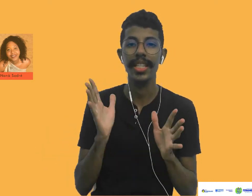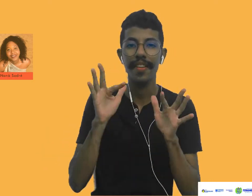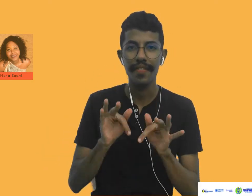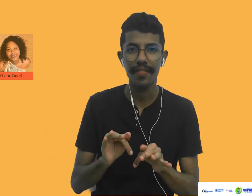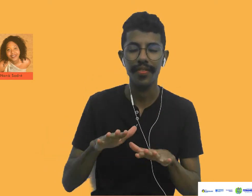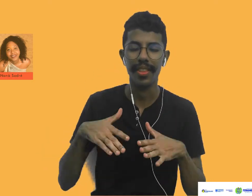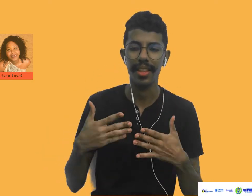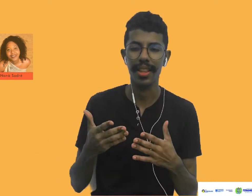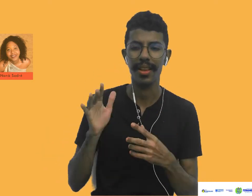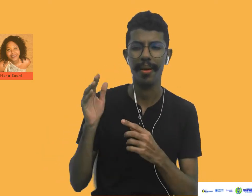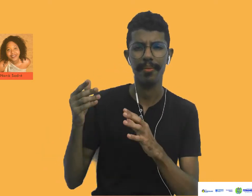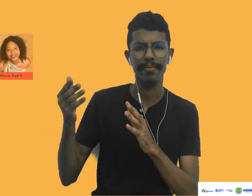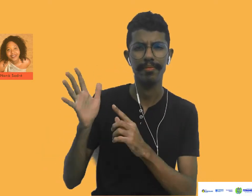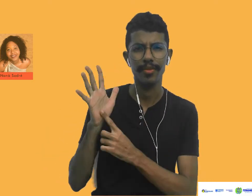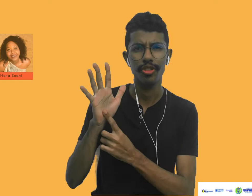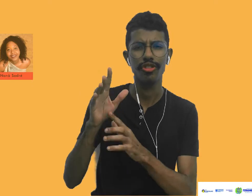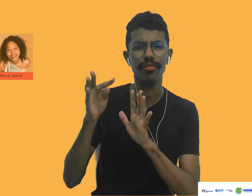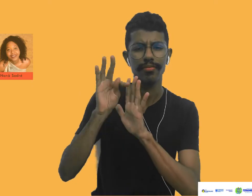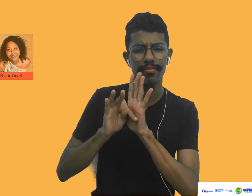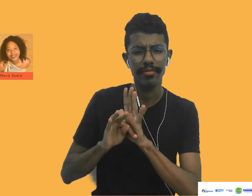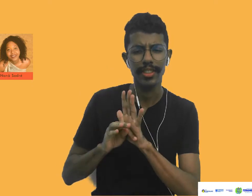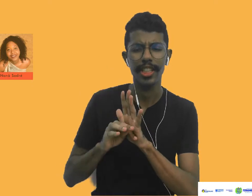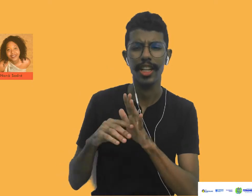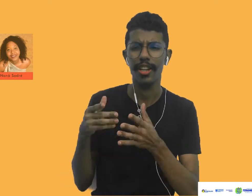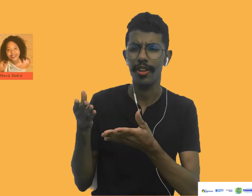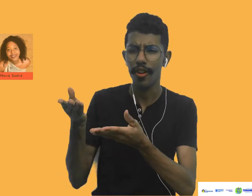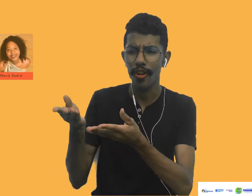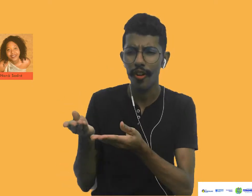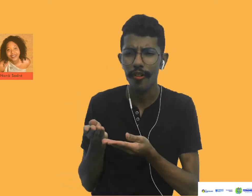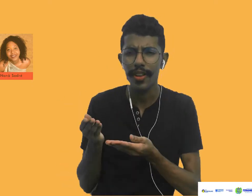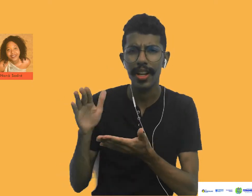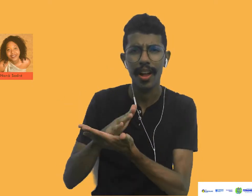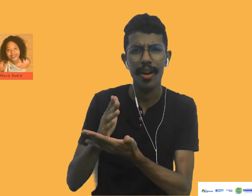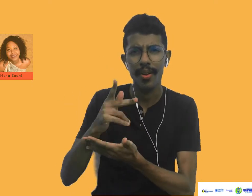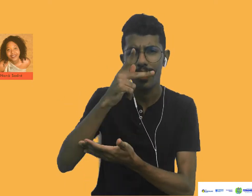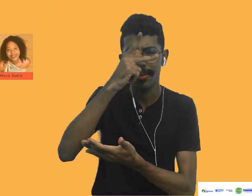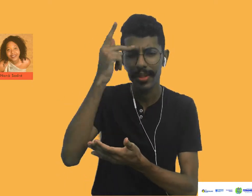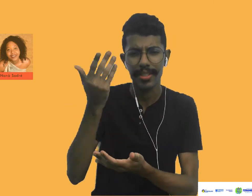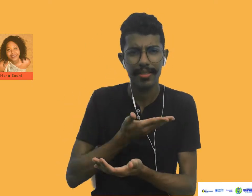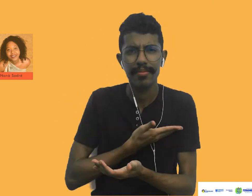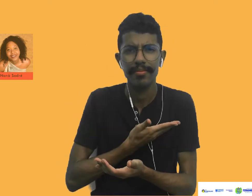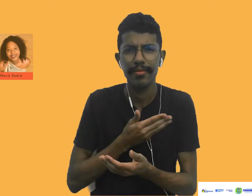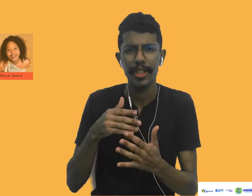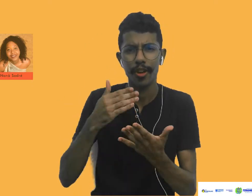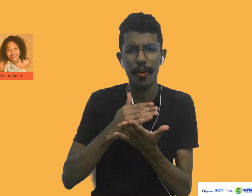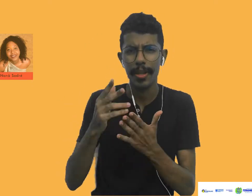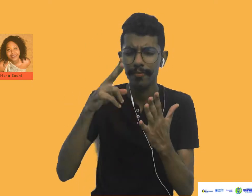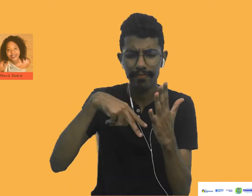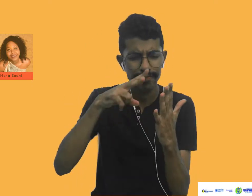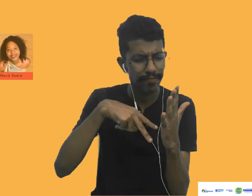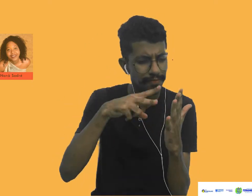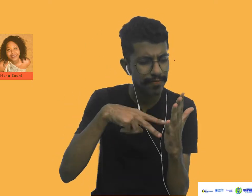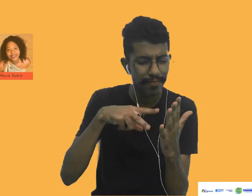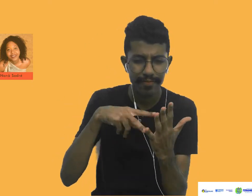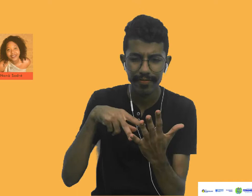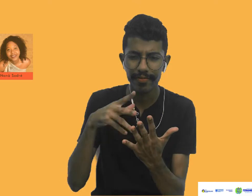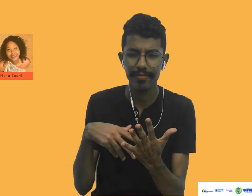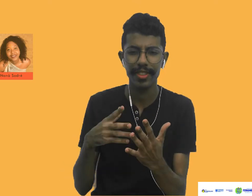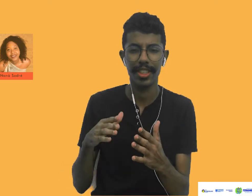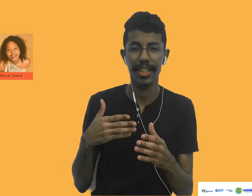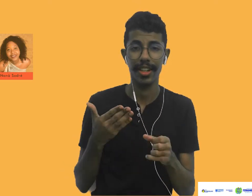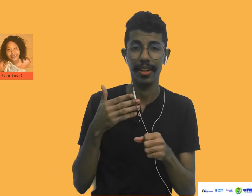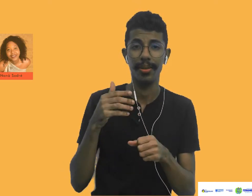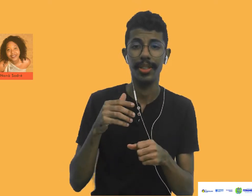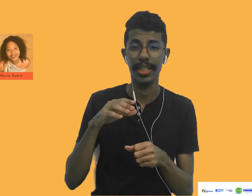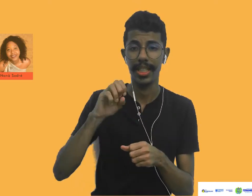apresentou o texto. Eu apresentei a Agrinê, convidamos alguns amigos e começamos a ler. Pronto, vamos montar.